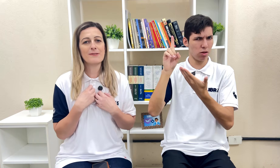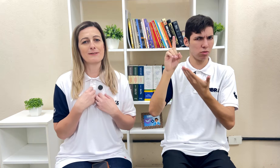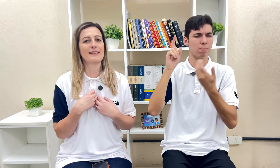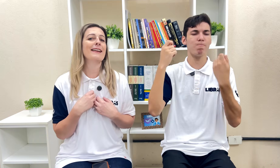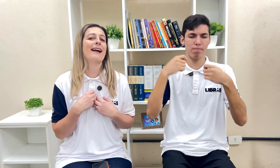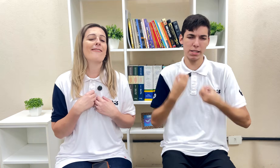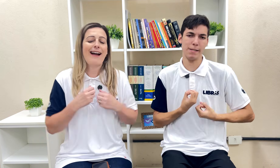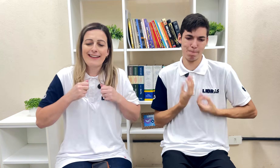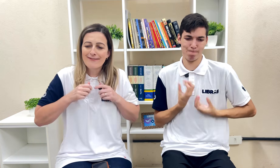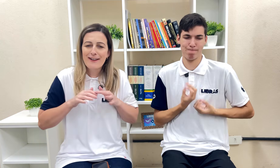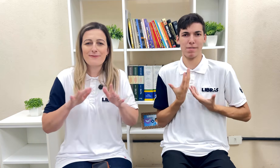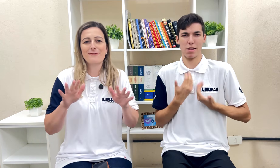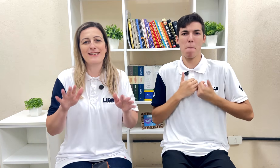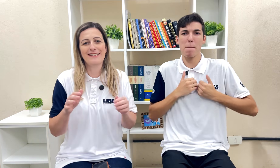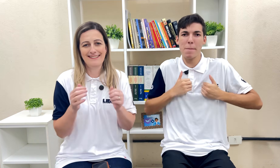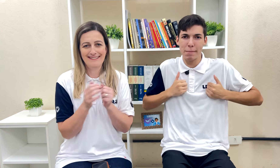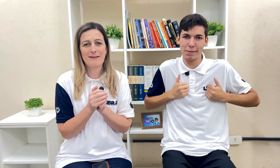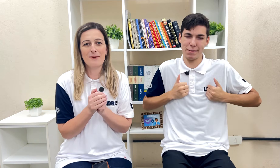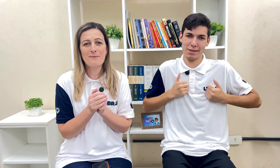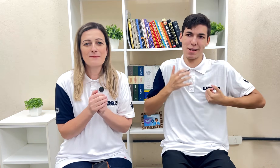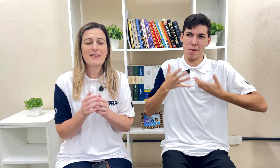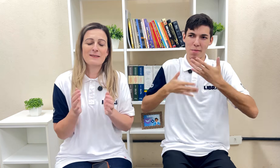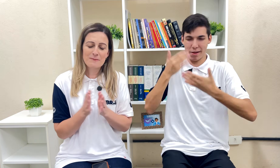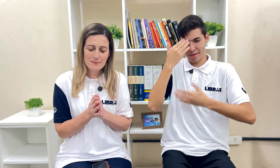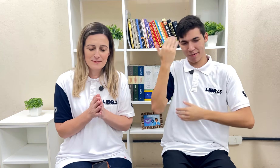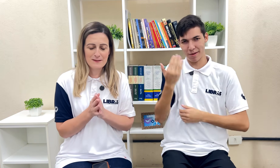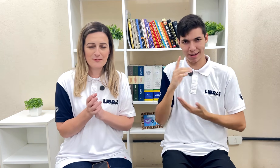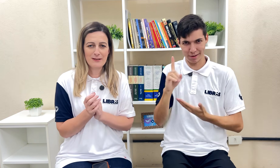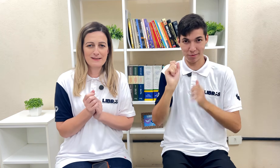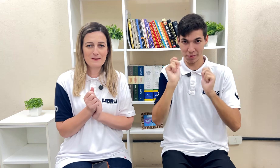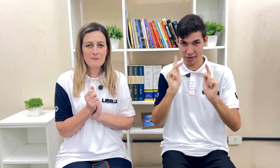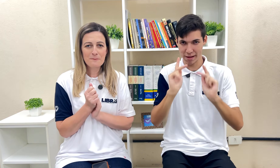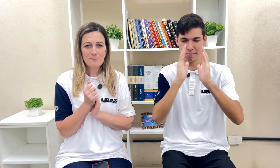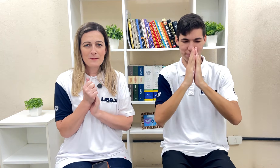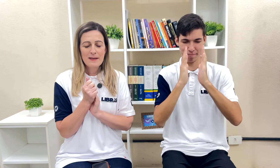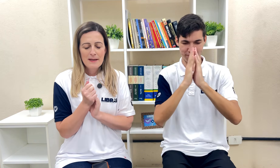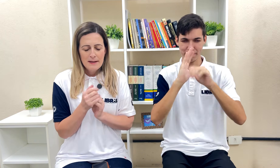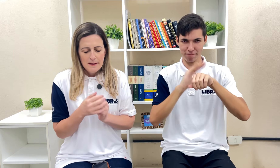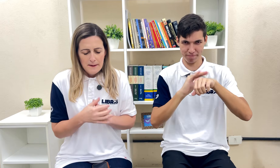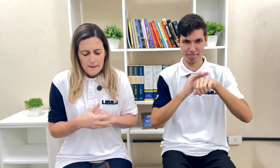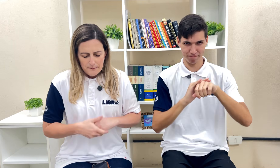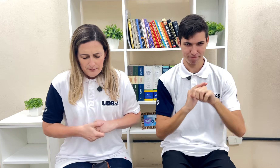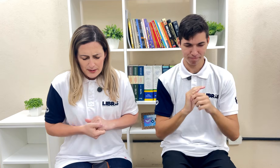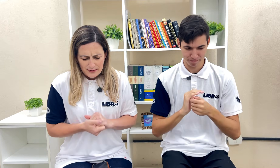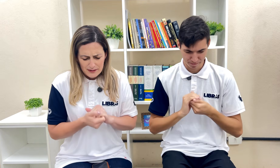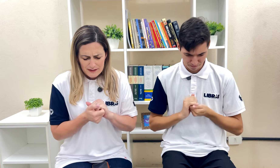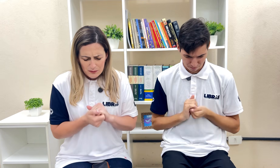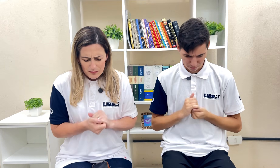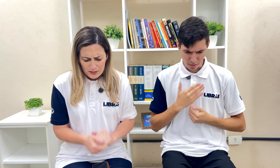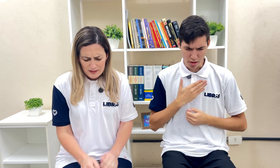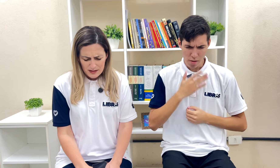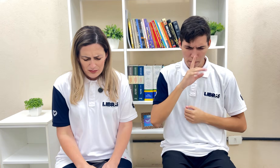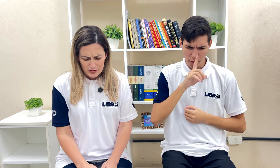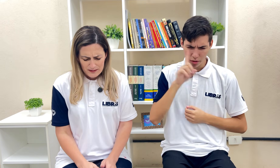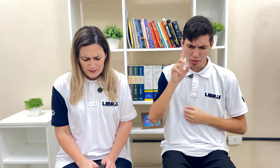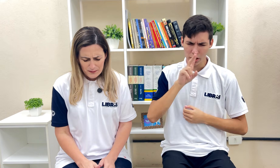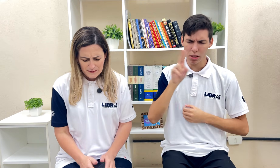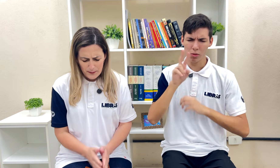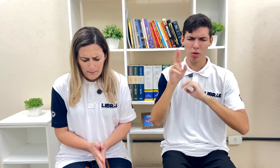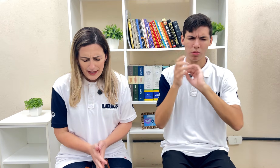ser real, aí vai fluir, tá bom? Então vamos fazer uma oração? Meu Deus, em nome do Senhor Jesus, meu Pai, nós